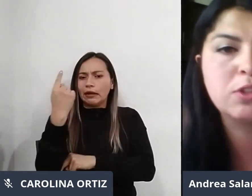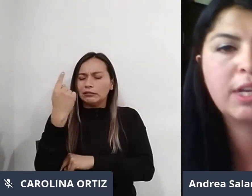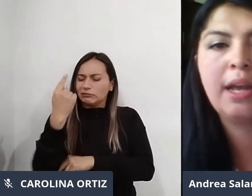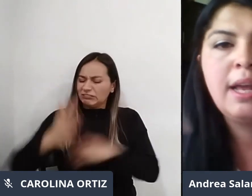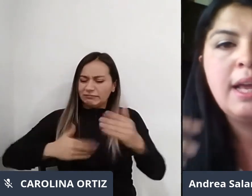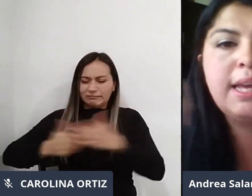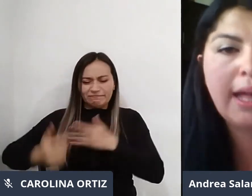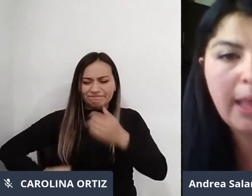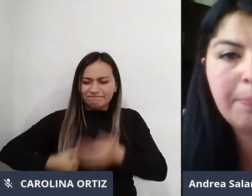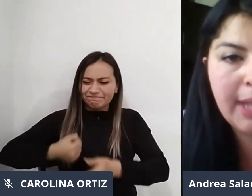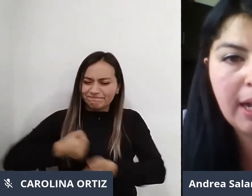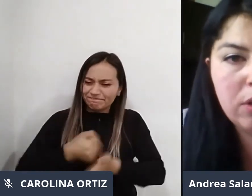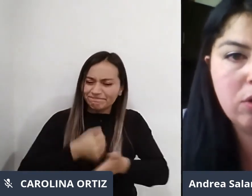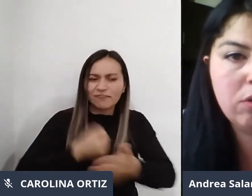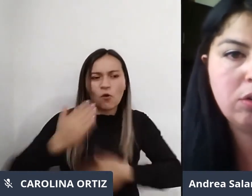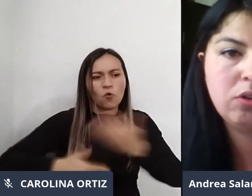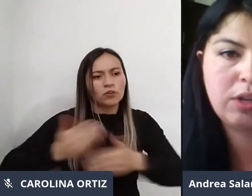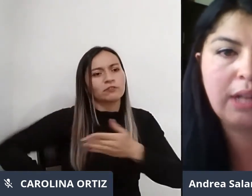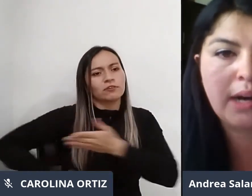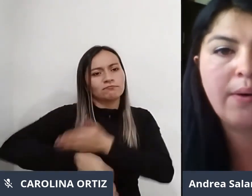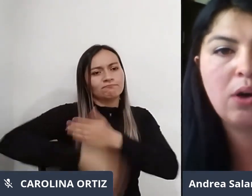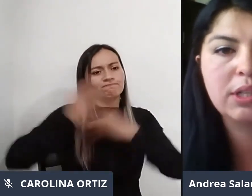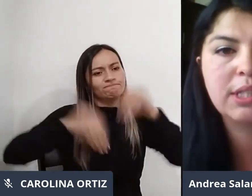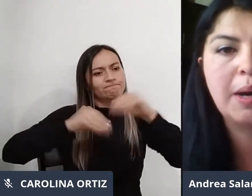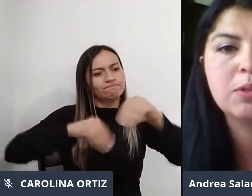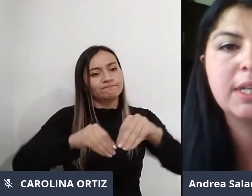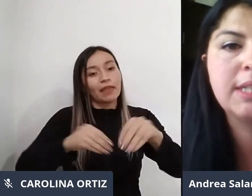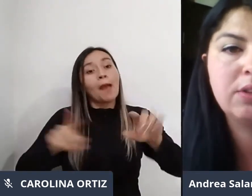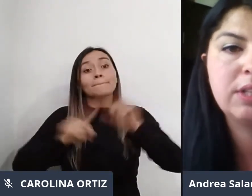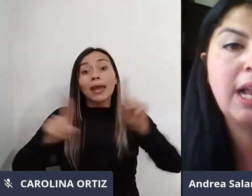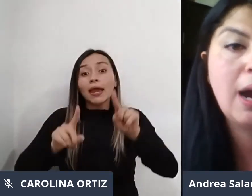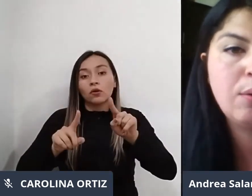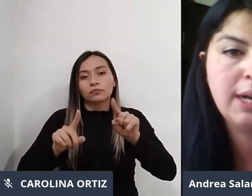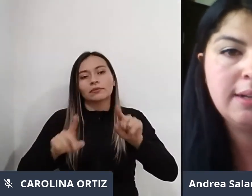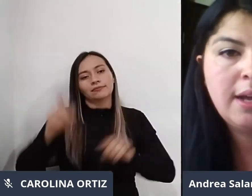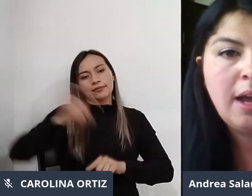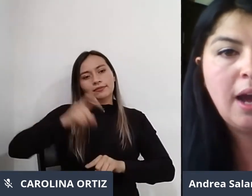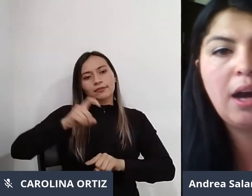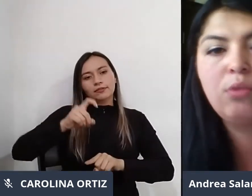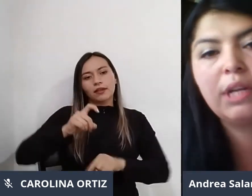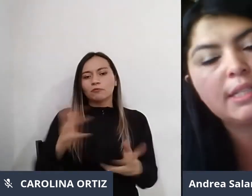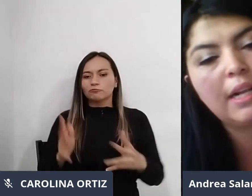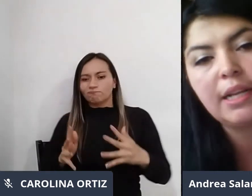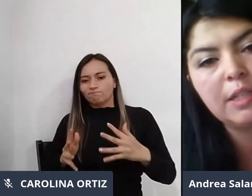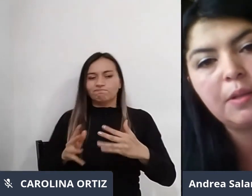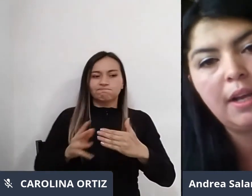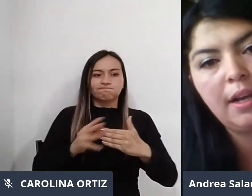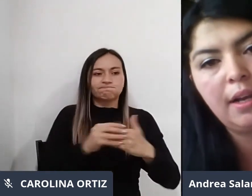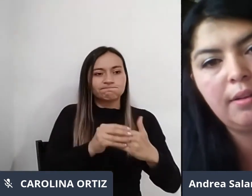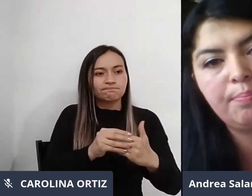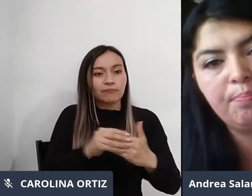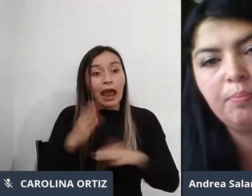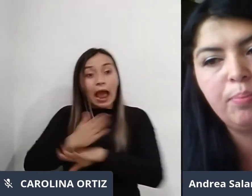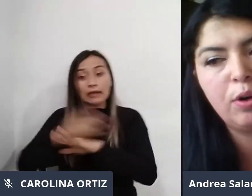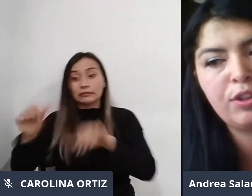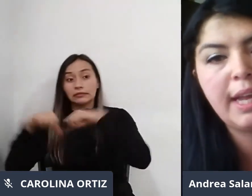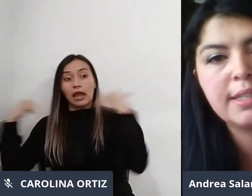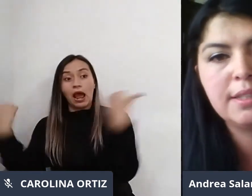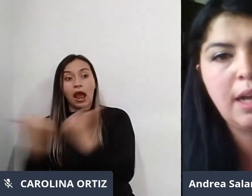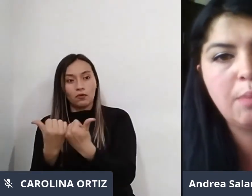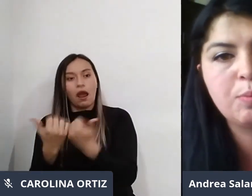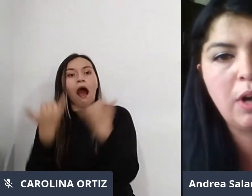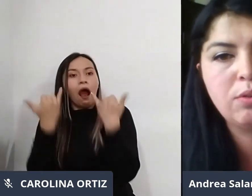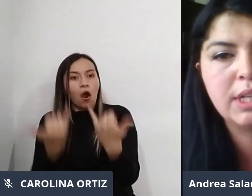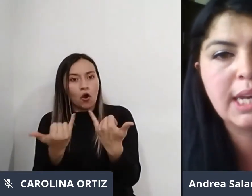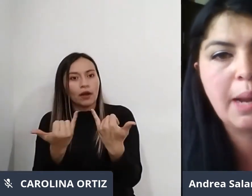nosotros tengamos que ir adaptando el trabajo que estábamos haciendo en el aula a unas clases por